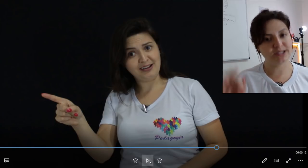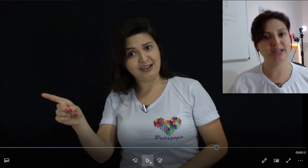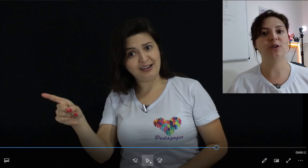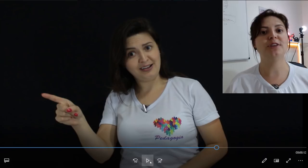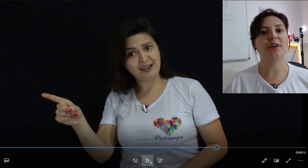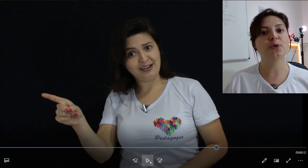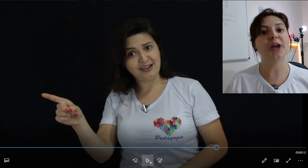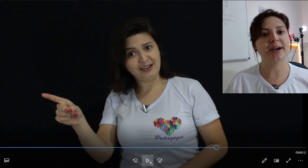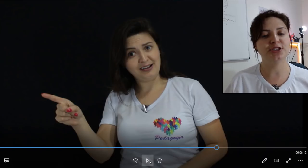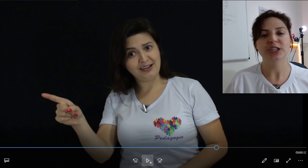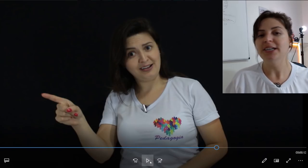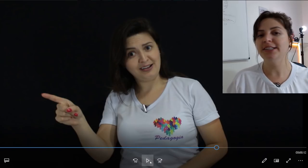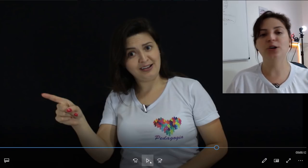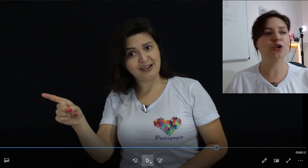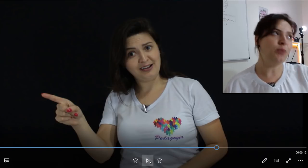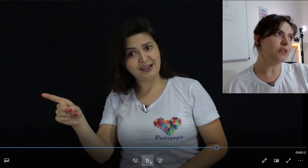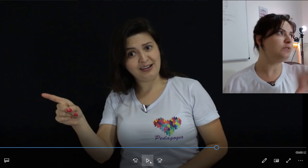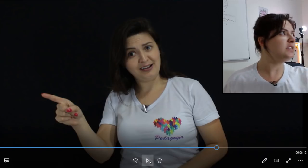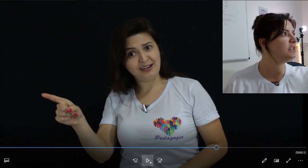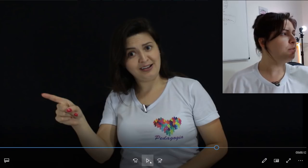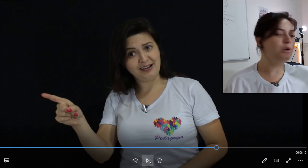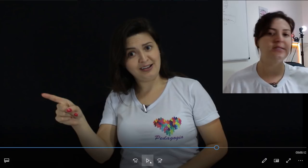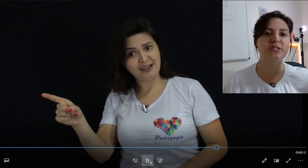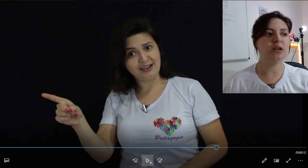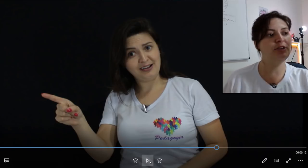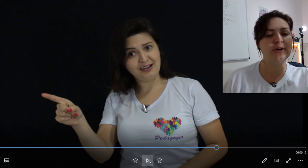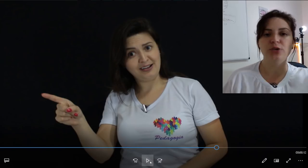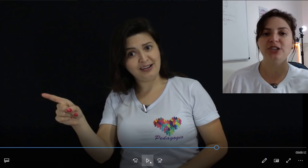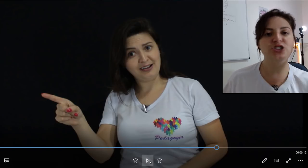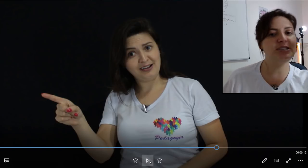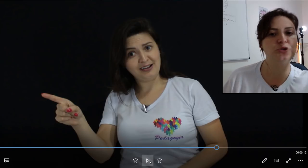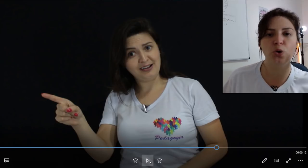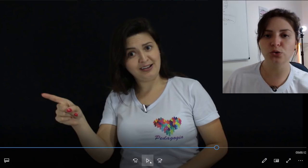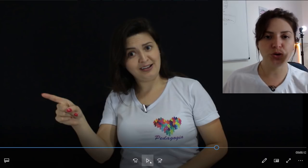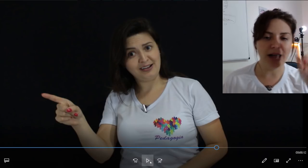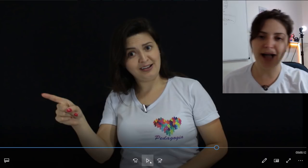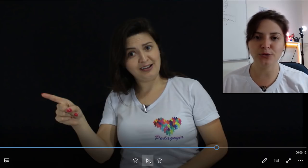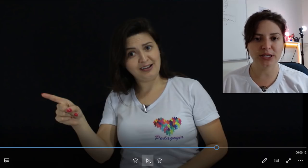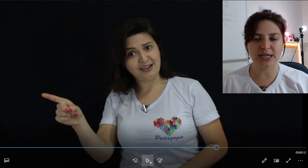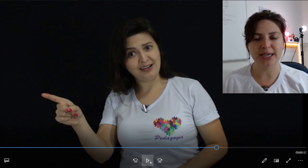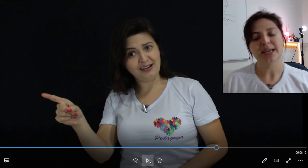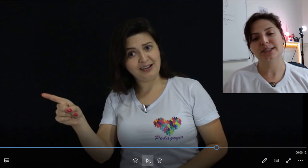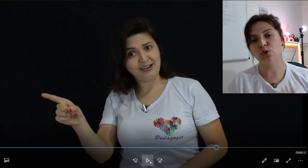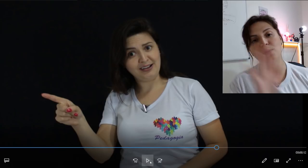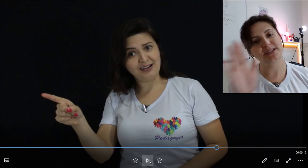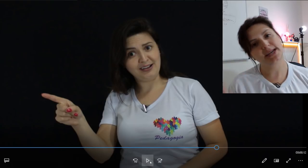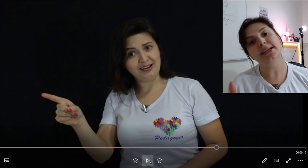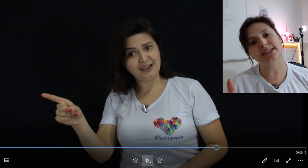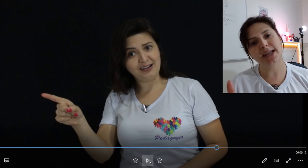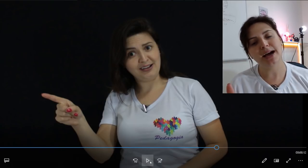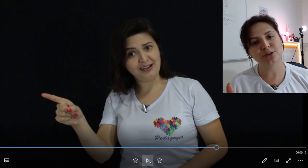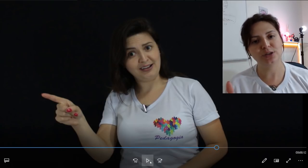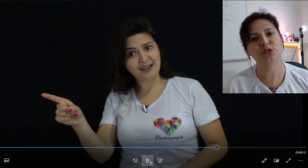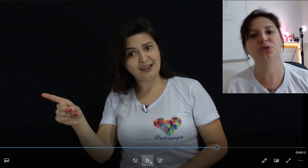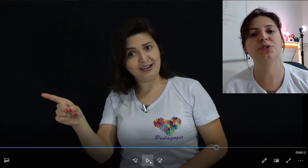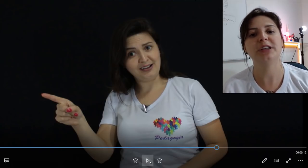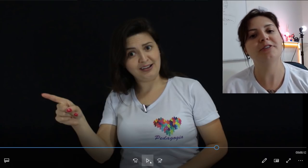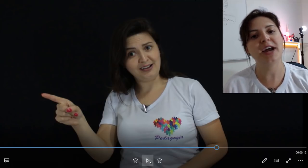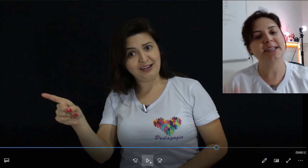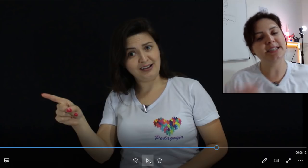sinal da faculdade. Então, eu não posso fazer depois o sinal da faculdade desse outro lado aqui. Se eu comecei desse lado na estrutura da frase,